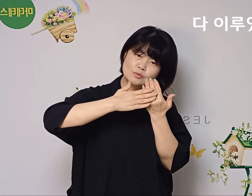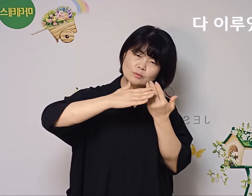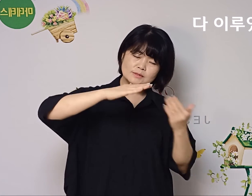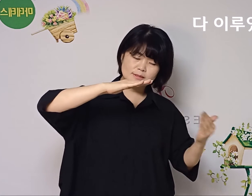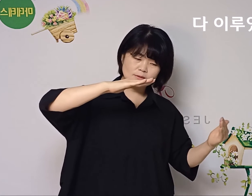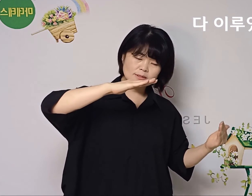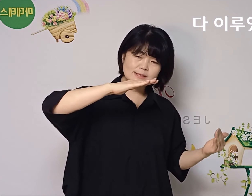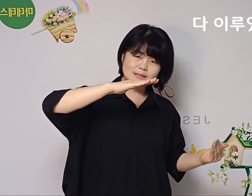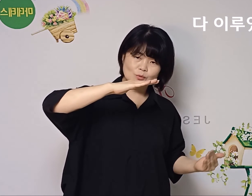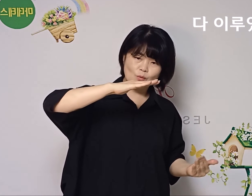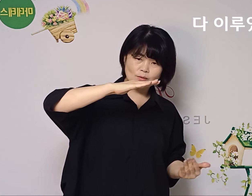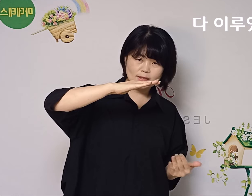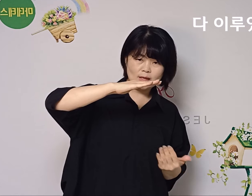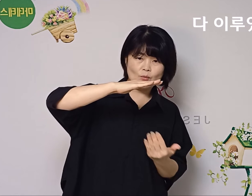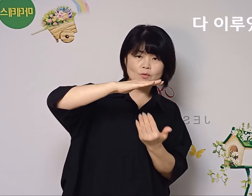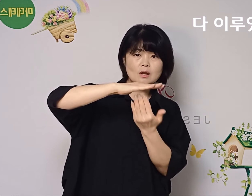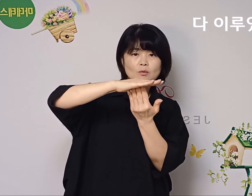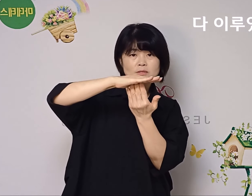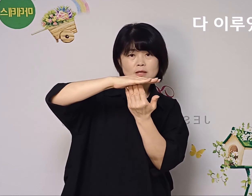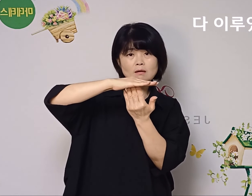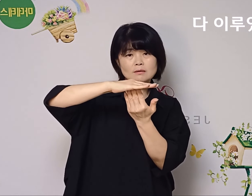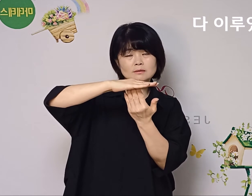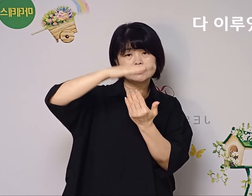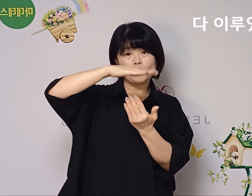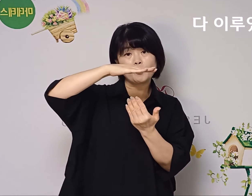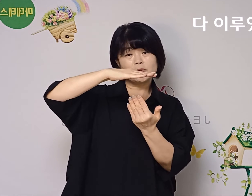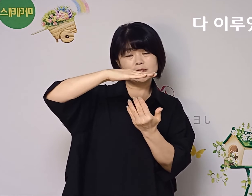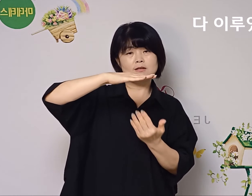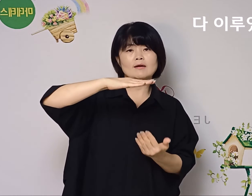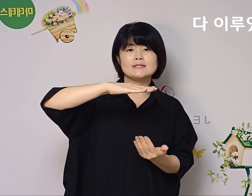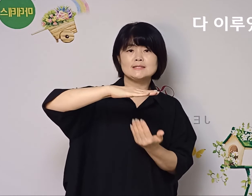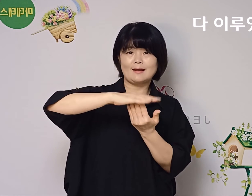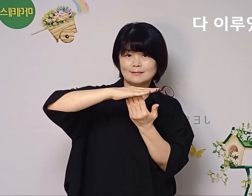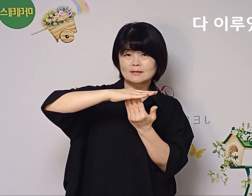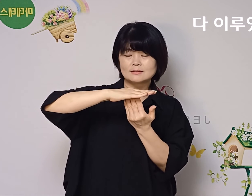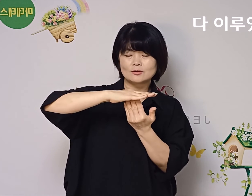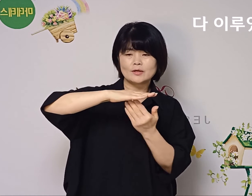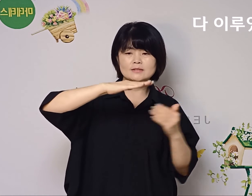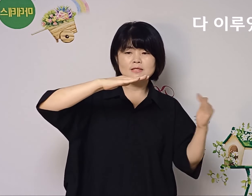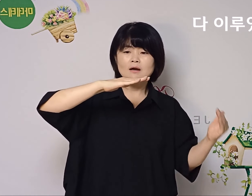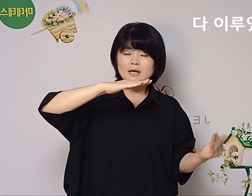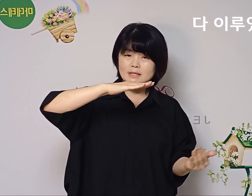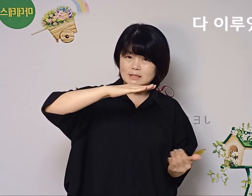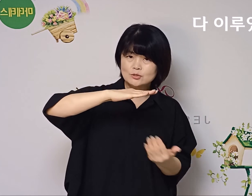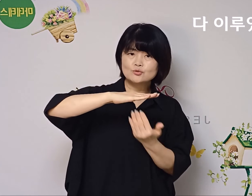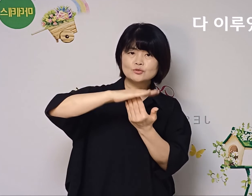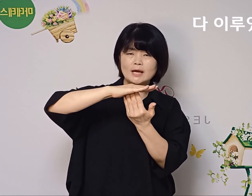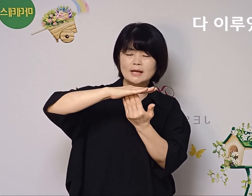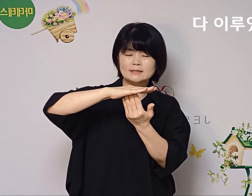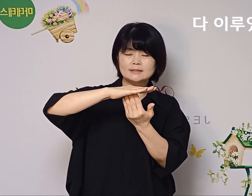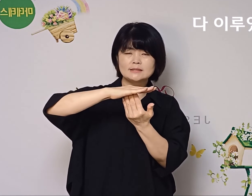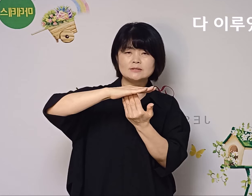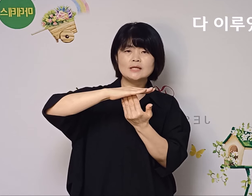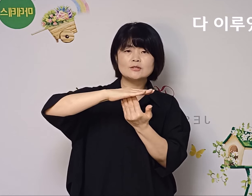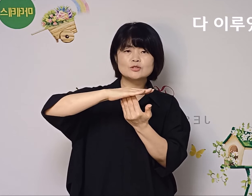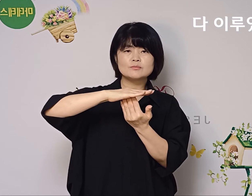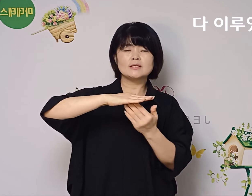손 끝으로 이렇게 올라오면서 그 목표 지점까지 다 다른 거예요. 그래서 이루다라는 뜻을 해주시면